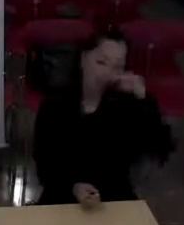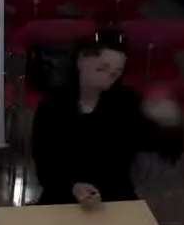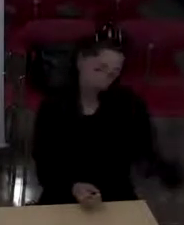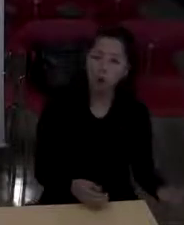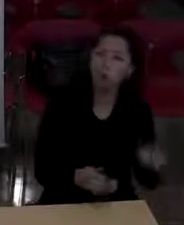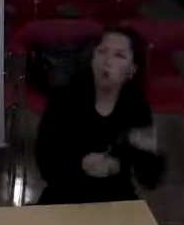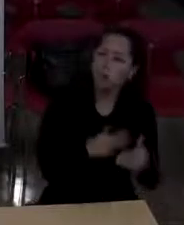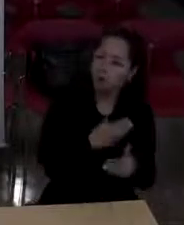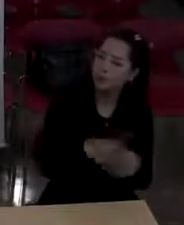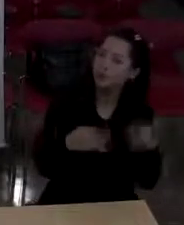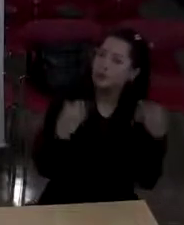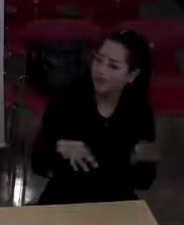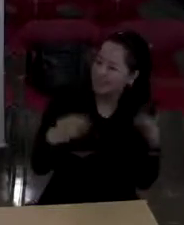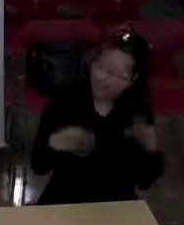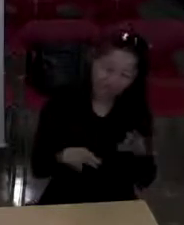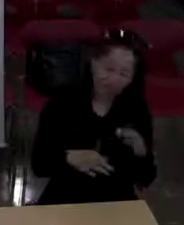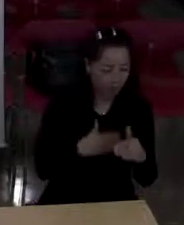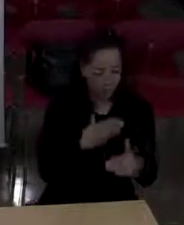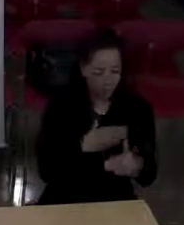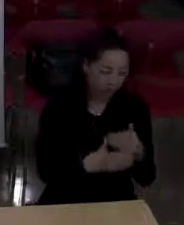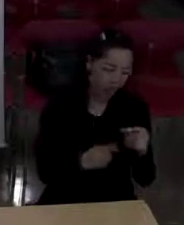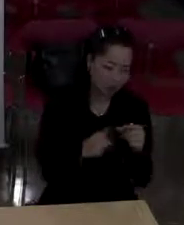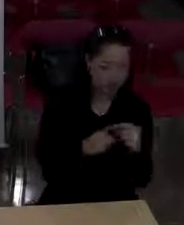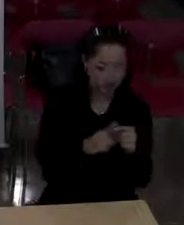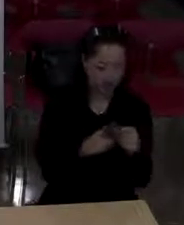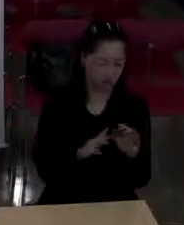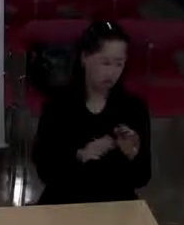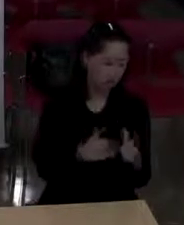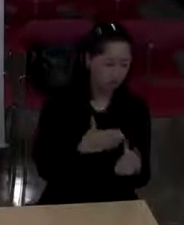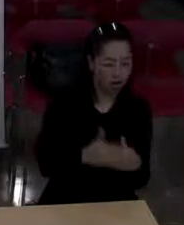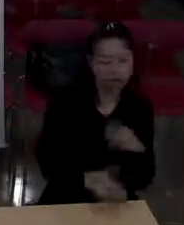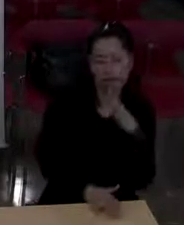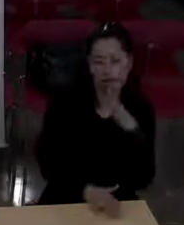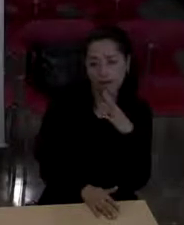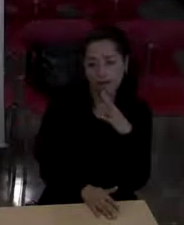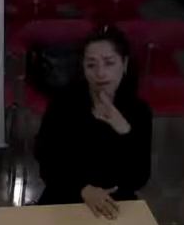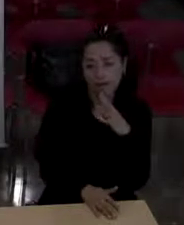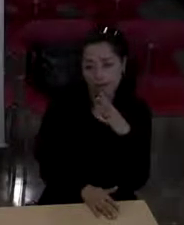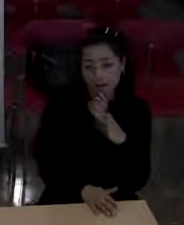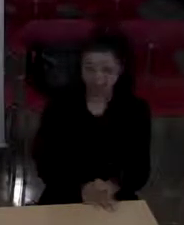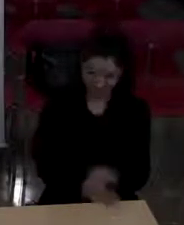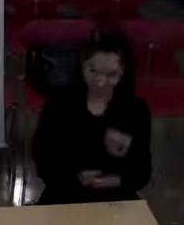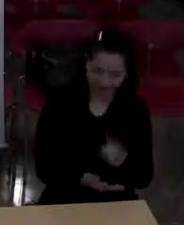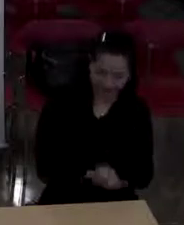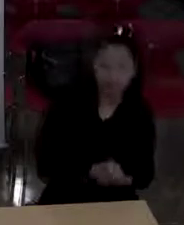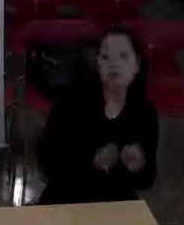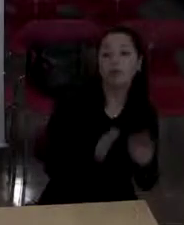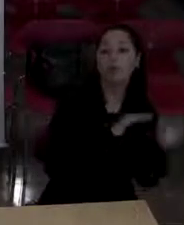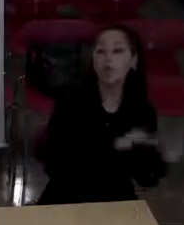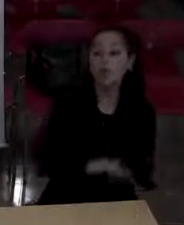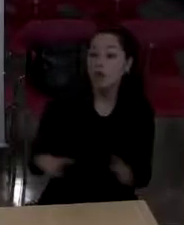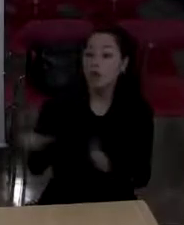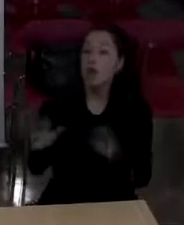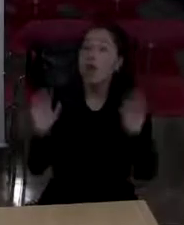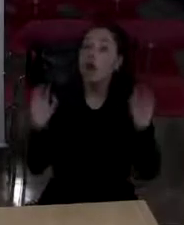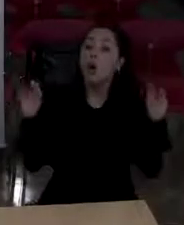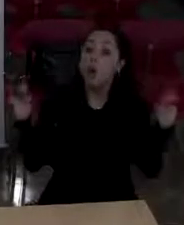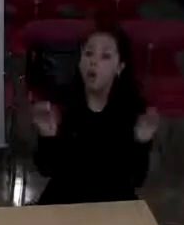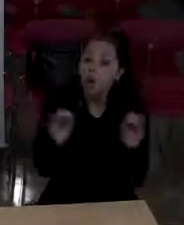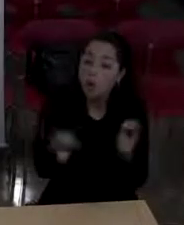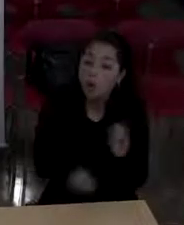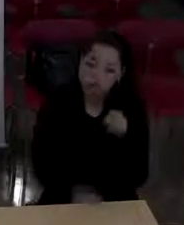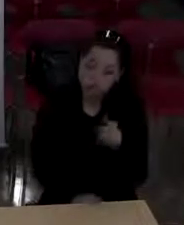hace un diagnóstico temprano y se decide el uso de una lengua de señas, entonces hablaremos de un modelo lingüístico donde esas señas